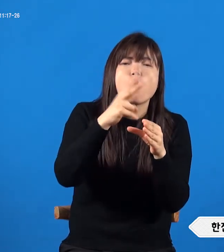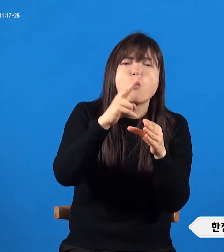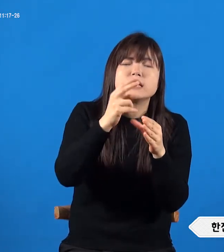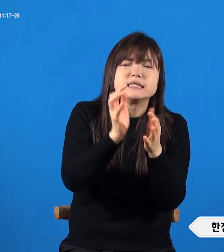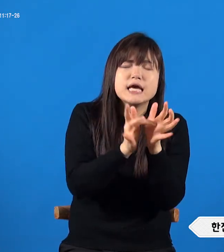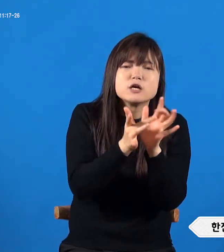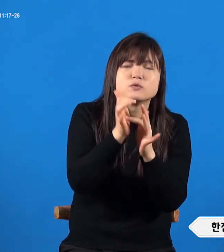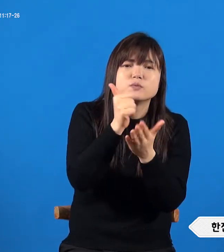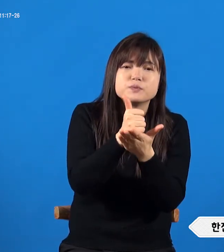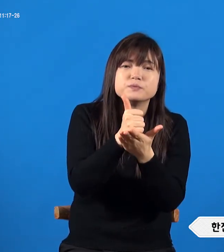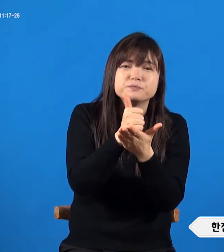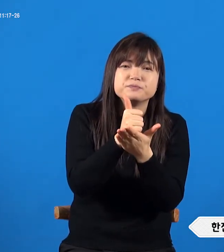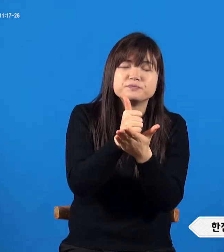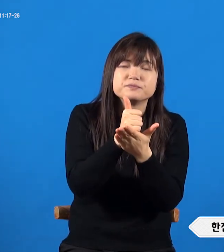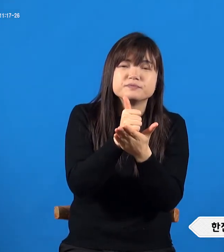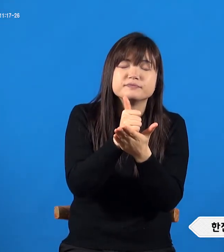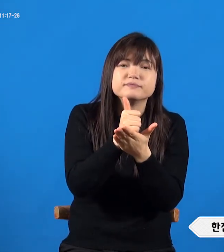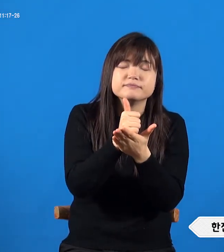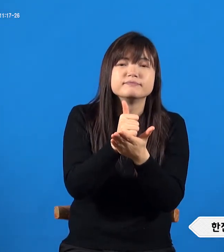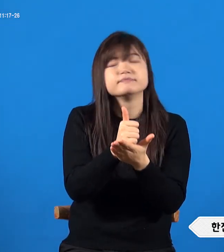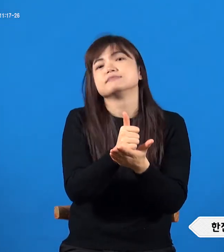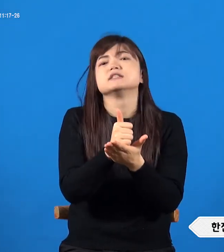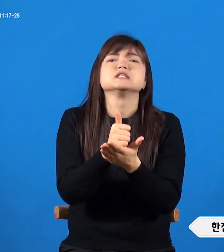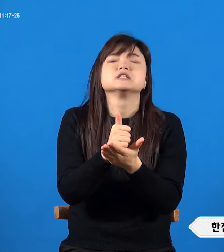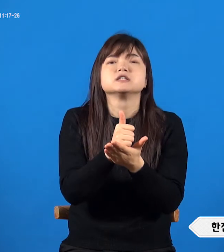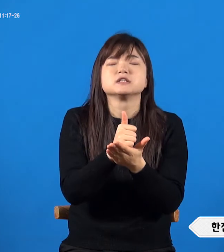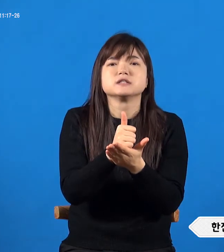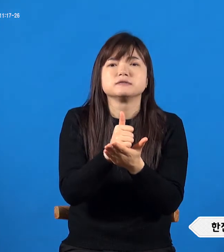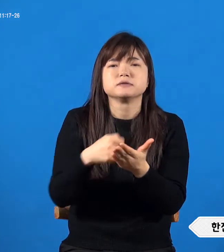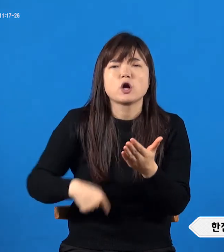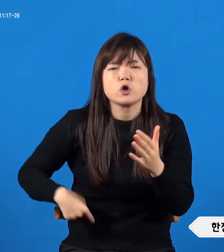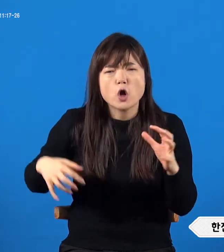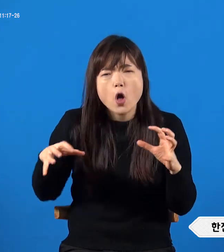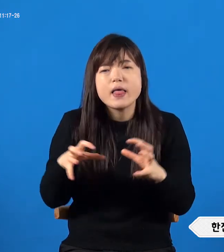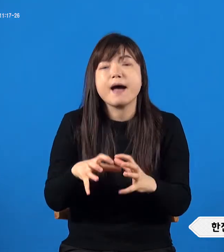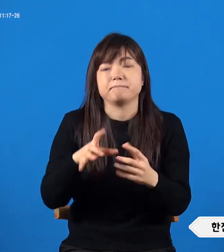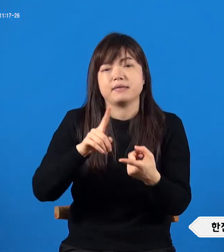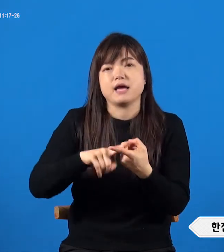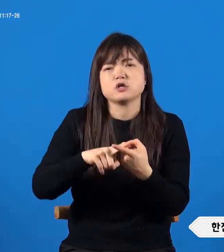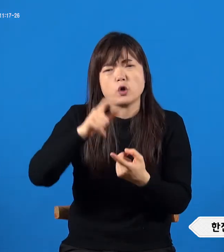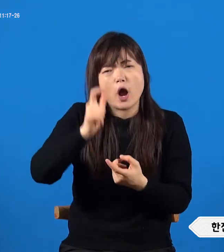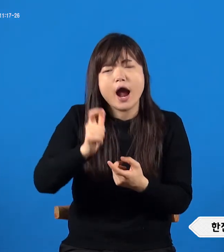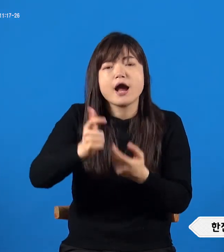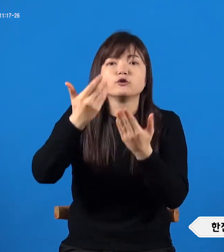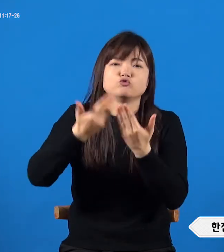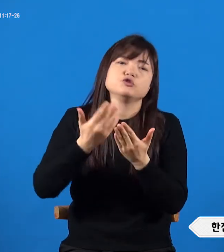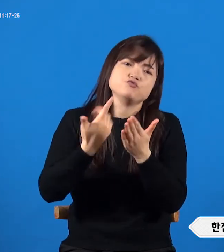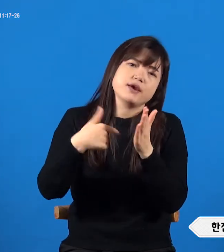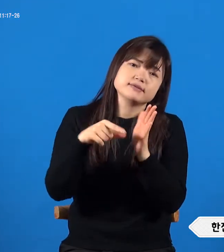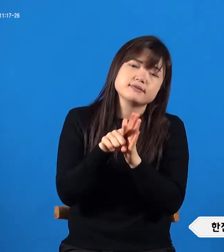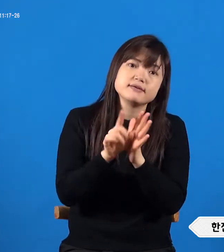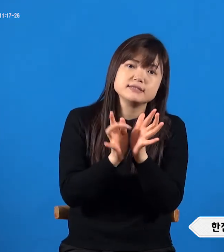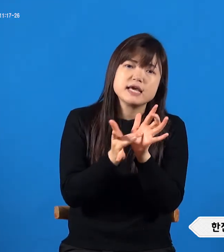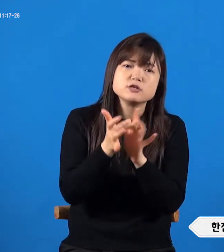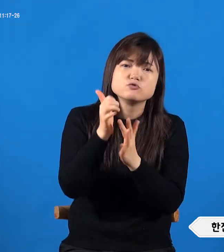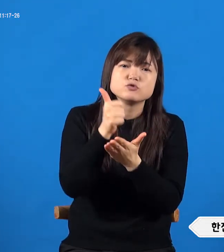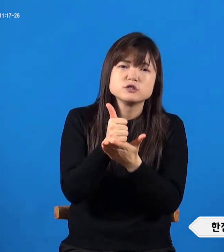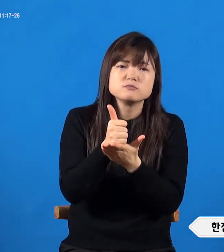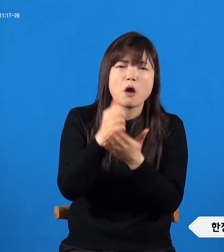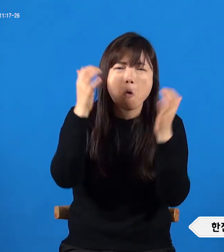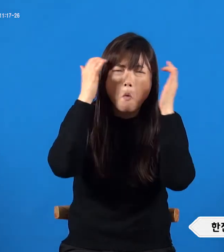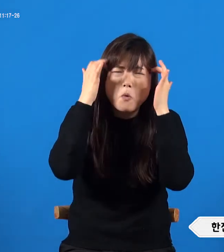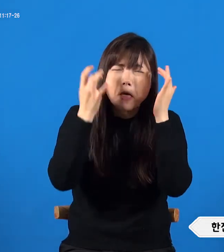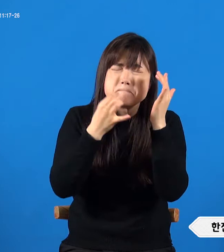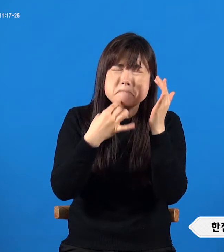더 견고하게 해주기 위해서 우리에게 주어진 것입니다. 만약에 성만찬이 예수님의 고난을